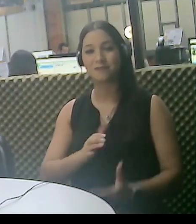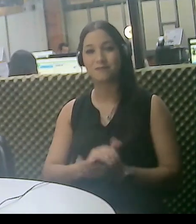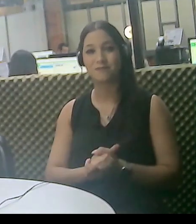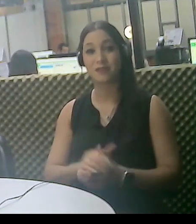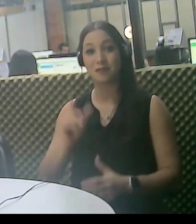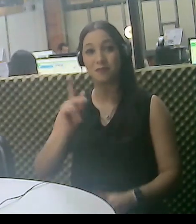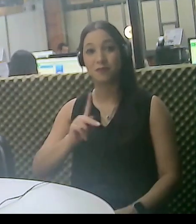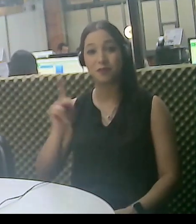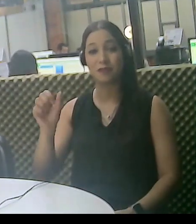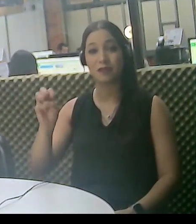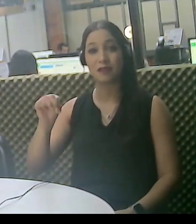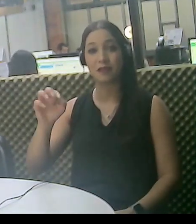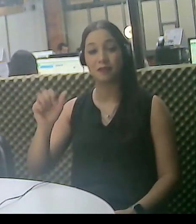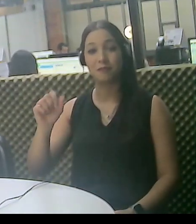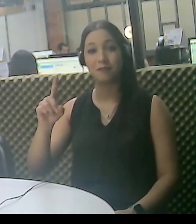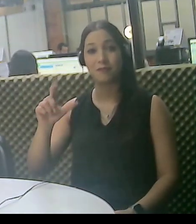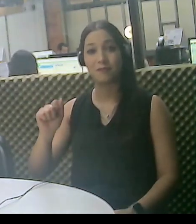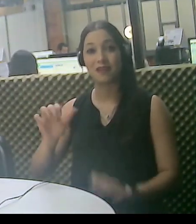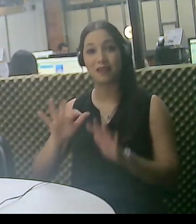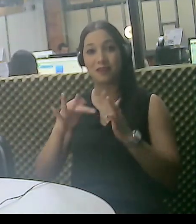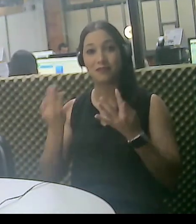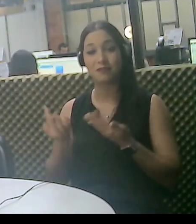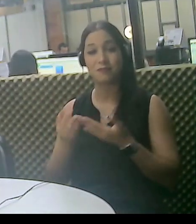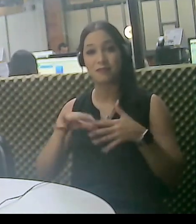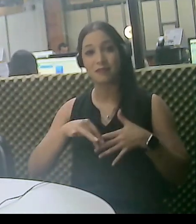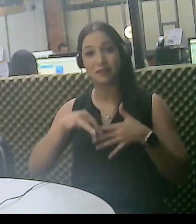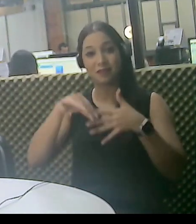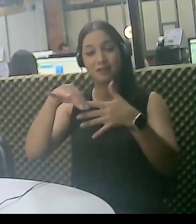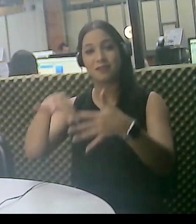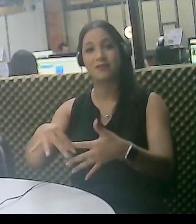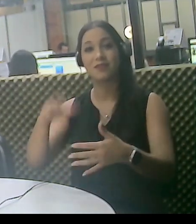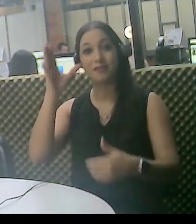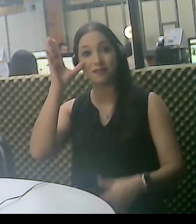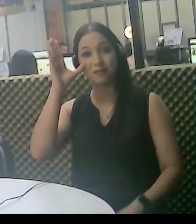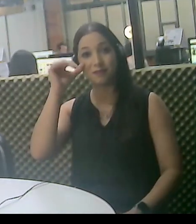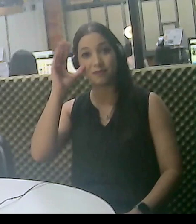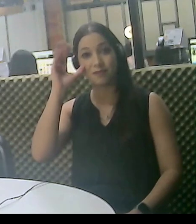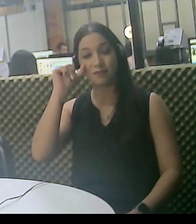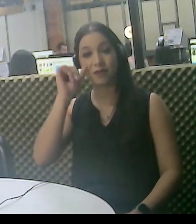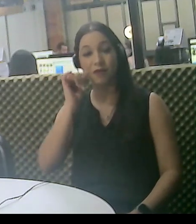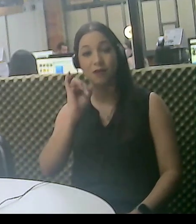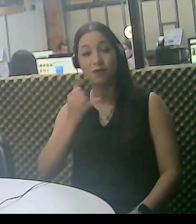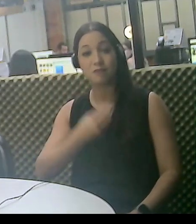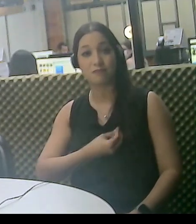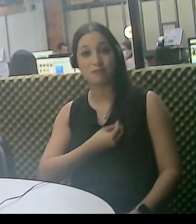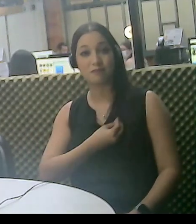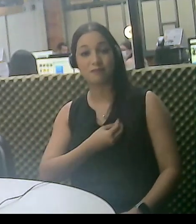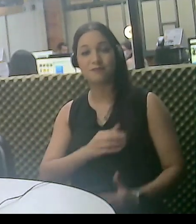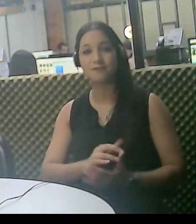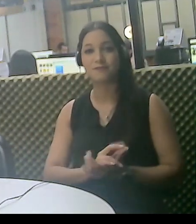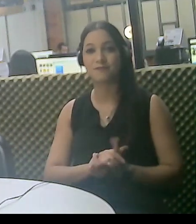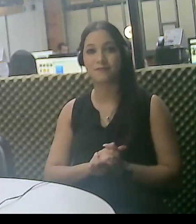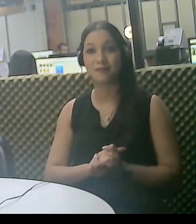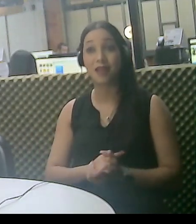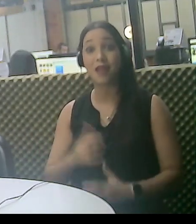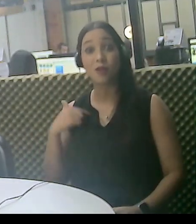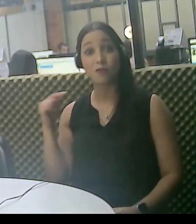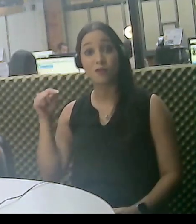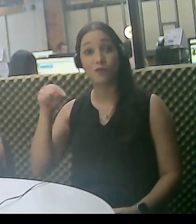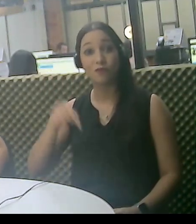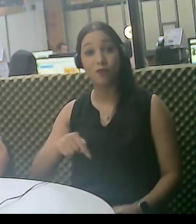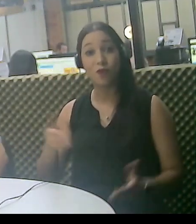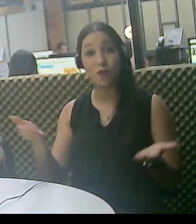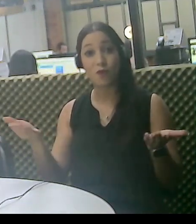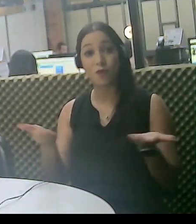professora Amanda Veloso levou toda a família para prestigiar e nos conta sobre o que presenciou. Vim aqui hoje na Praça